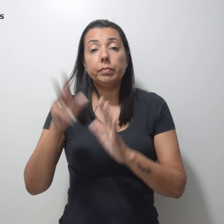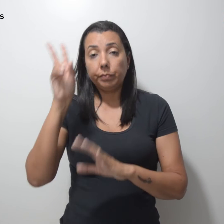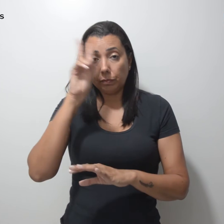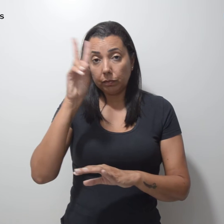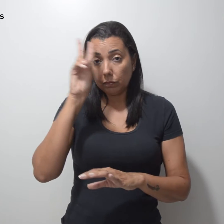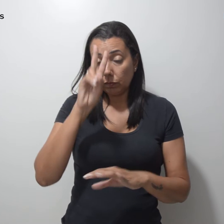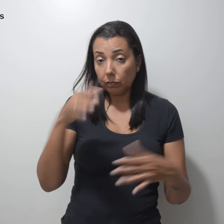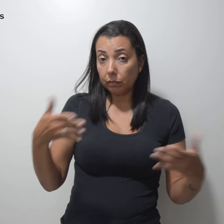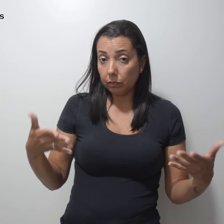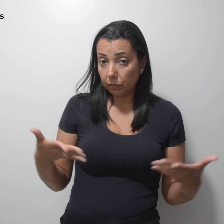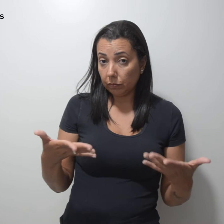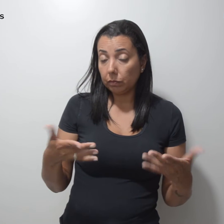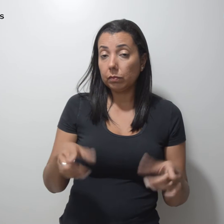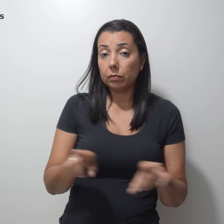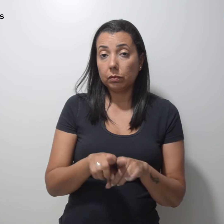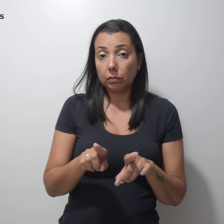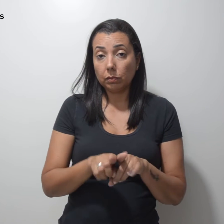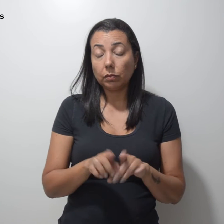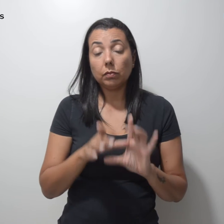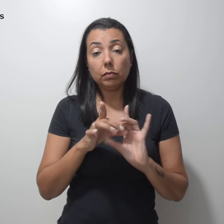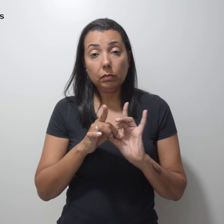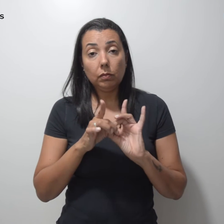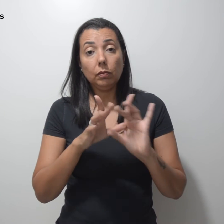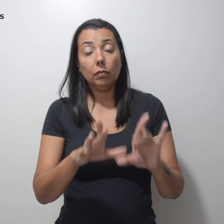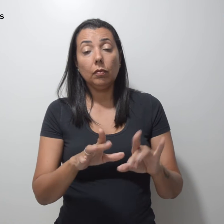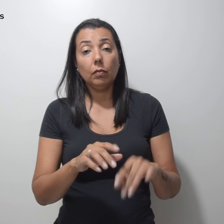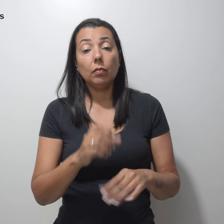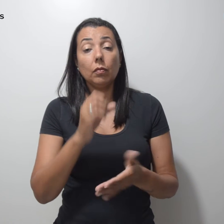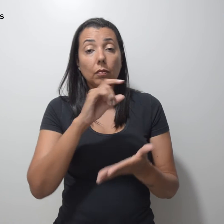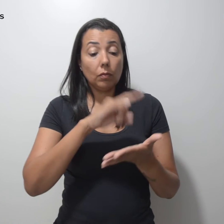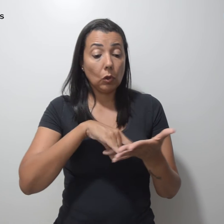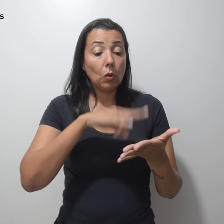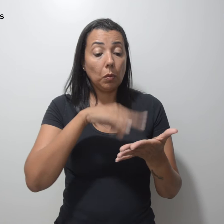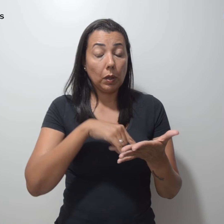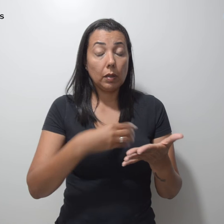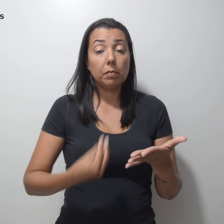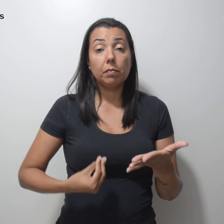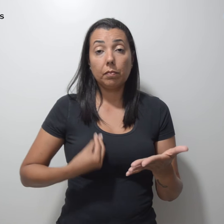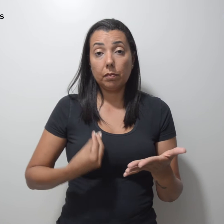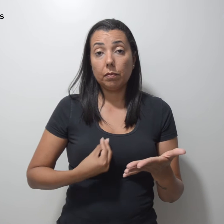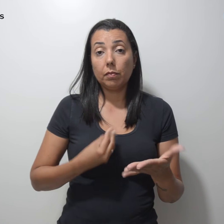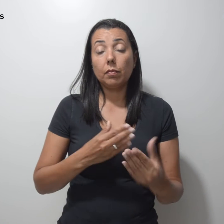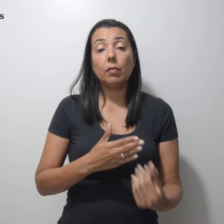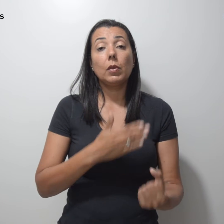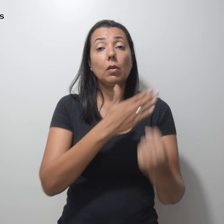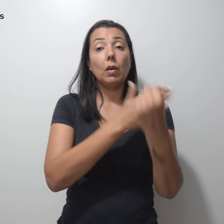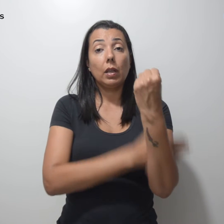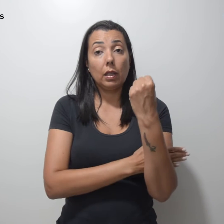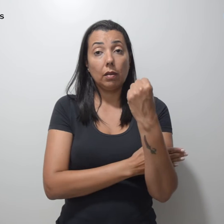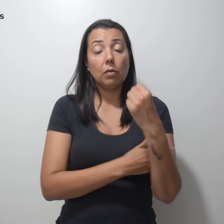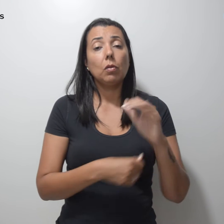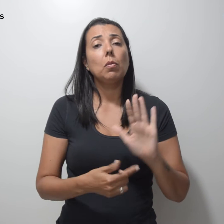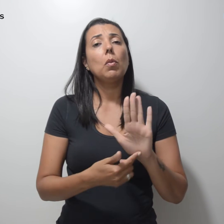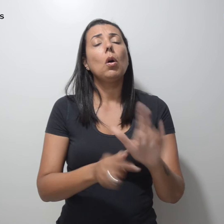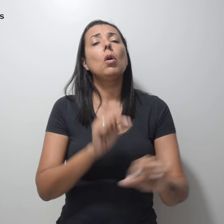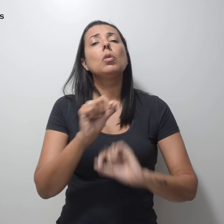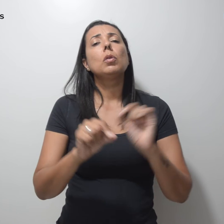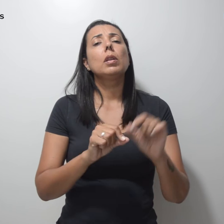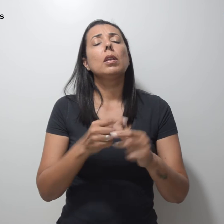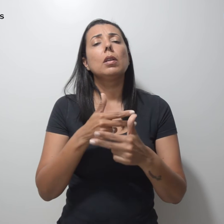estão, inclusive, disponíveis nos documentos presentes nos arquivos demonstram que, fruto da